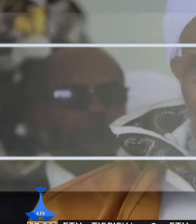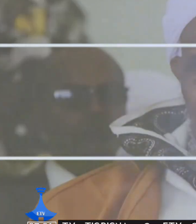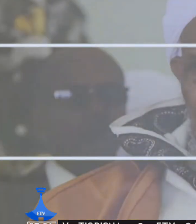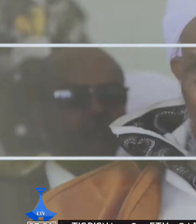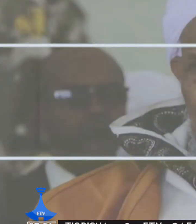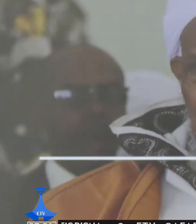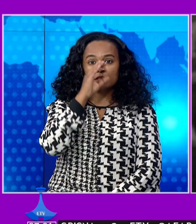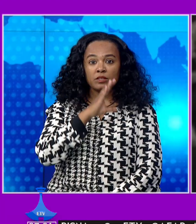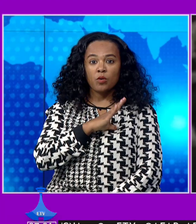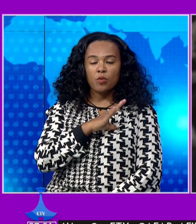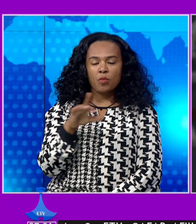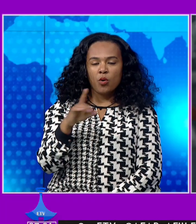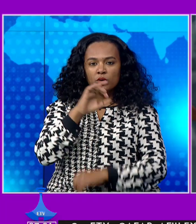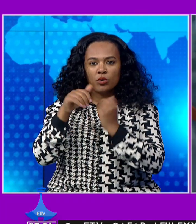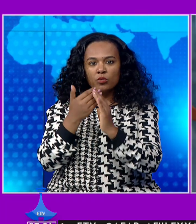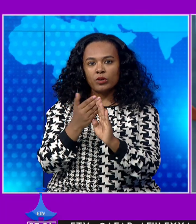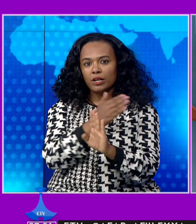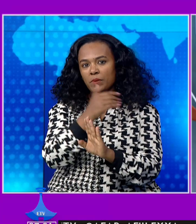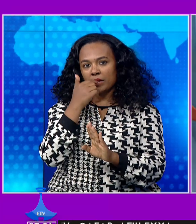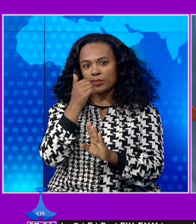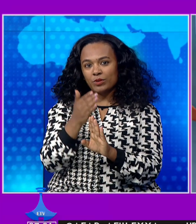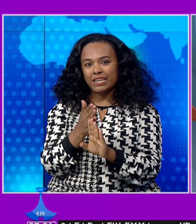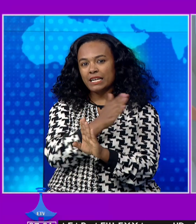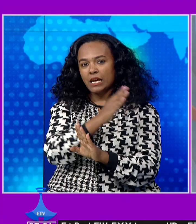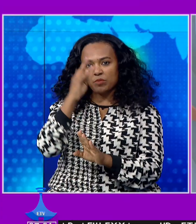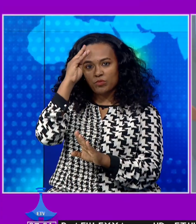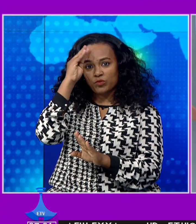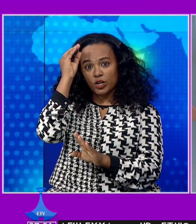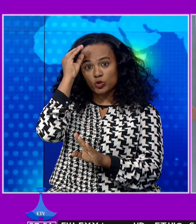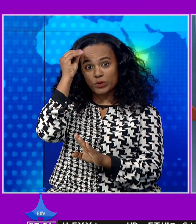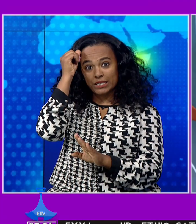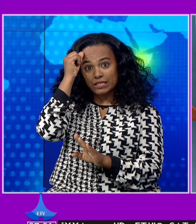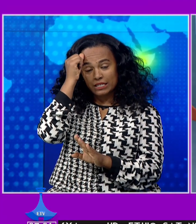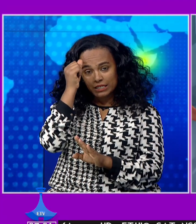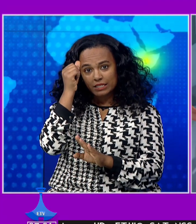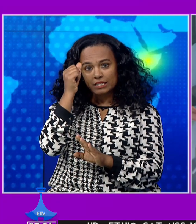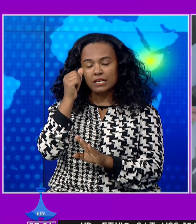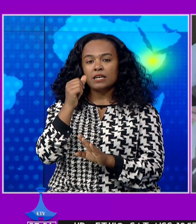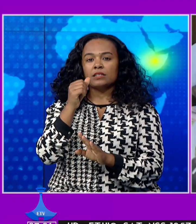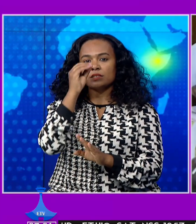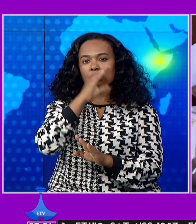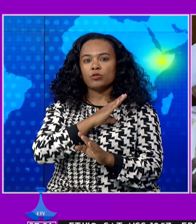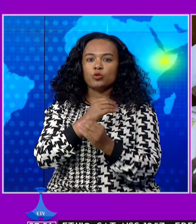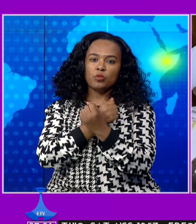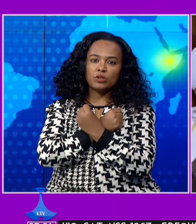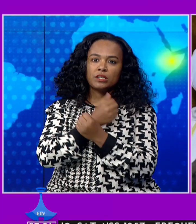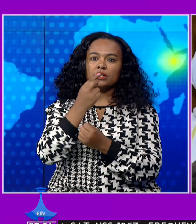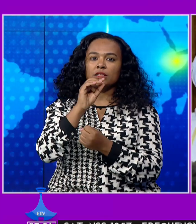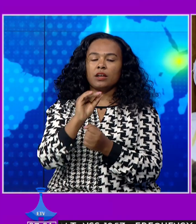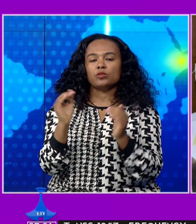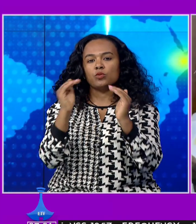ሰው መሆን ከሁሉ ይቀድማል የሚሉት ተቀዳሚ ሙፍቲ ሀጂ ዑመር ኢድሪስ ኪታባቸው ሰው መውደድ፣ ቂራአታቸው